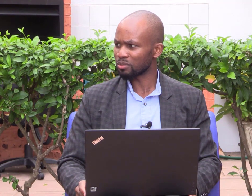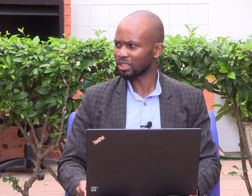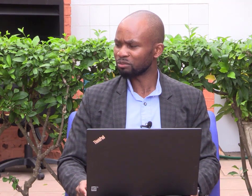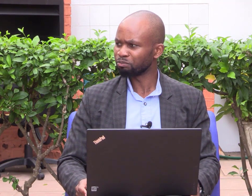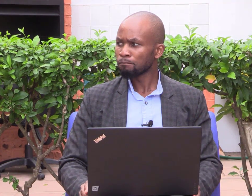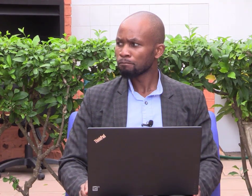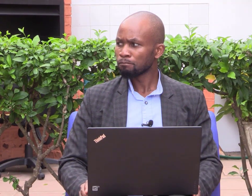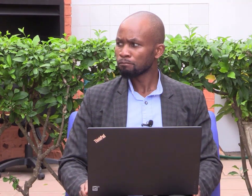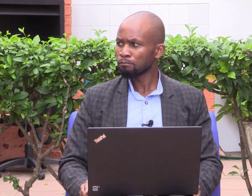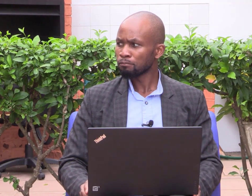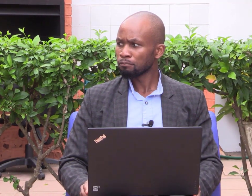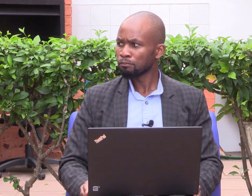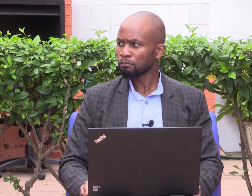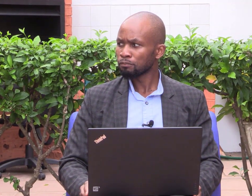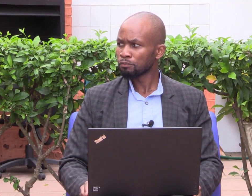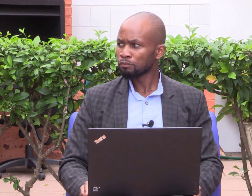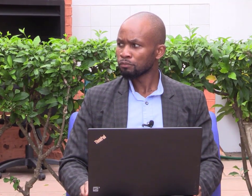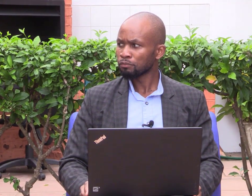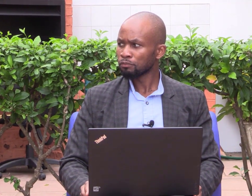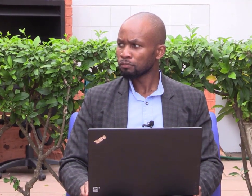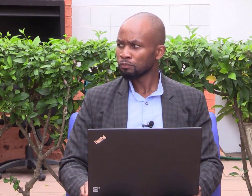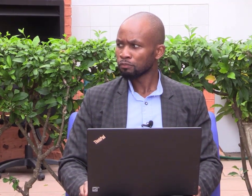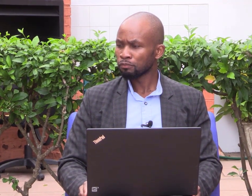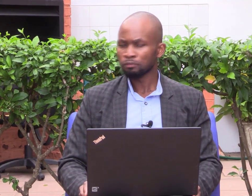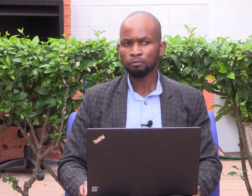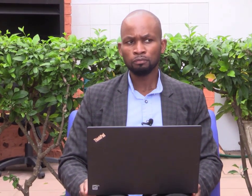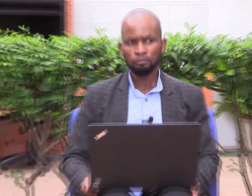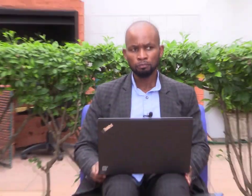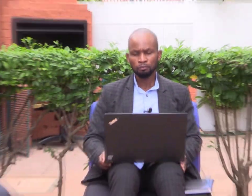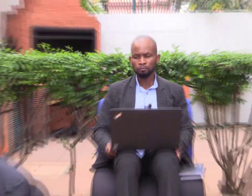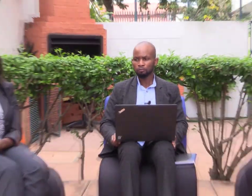Moçambique? Para falar dos desafios,